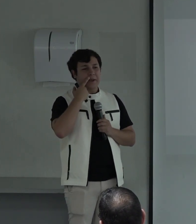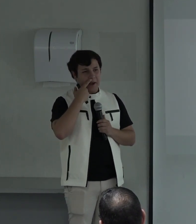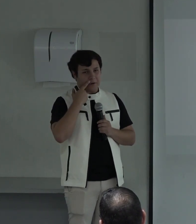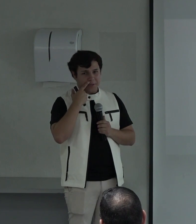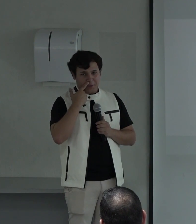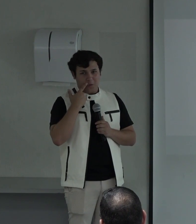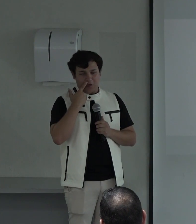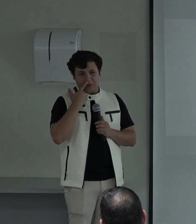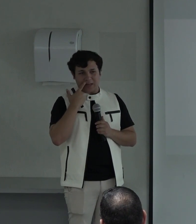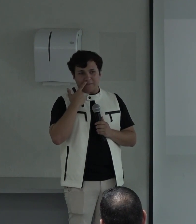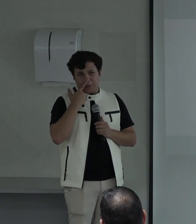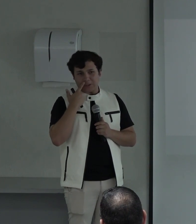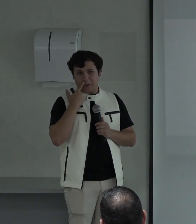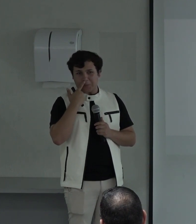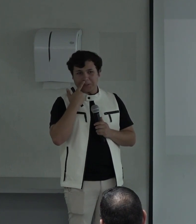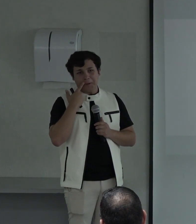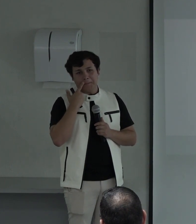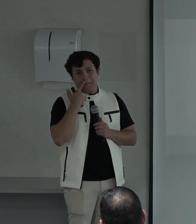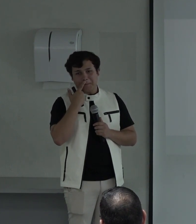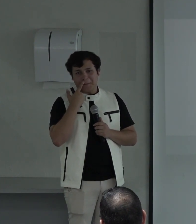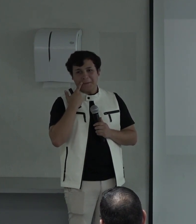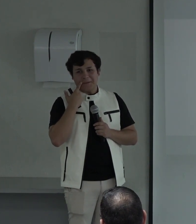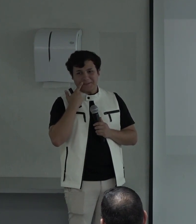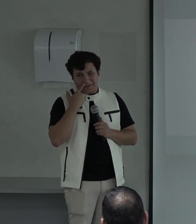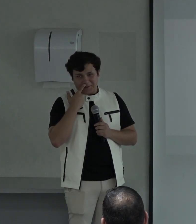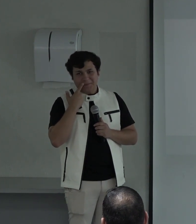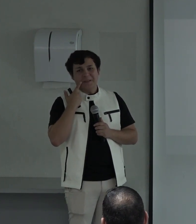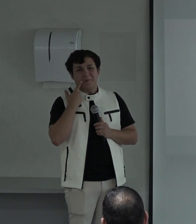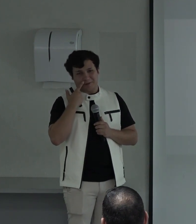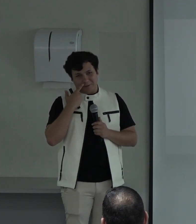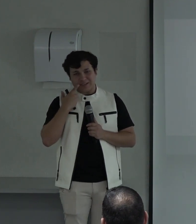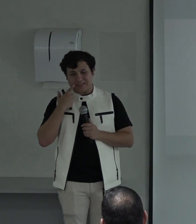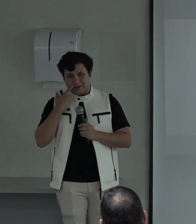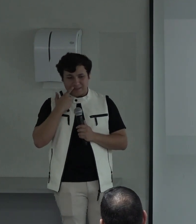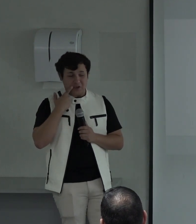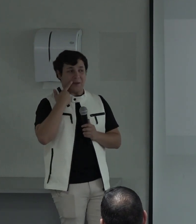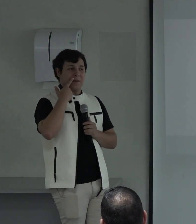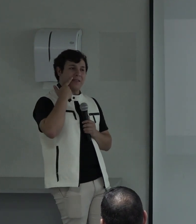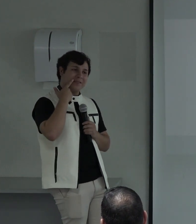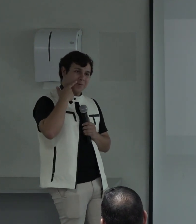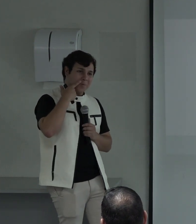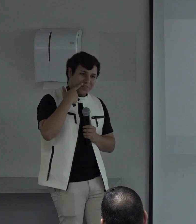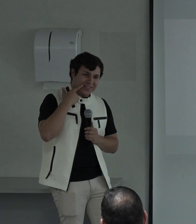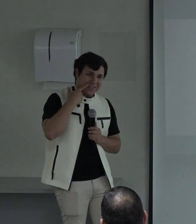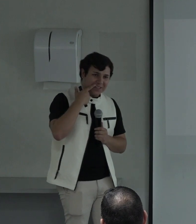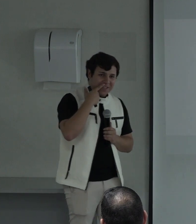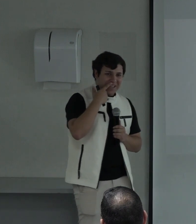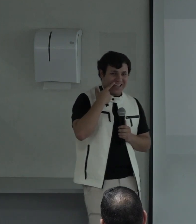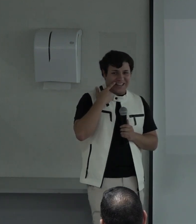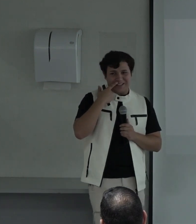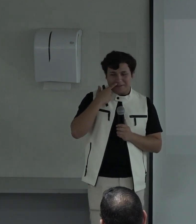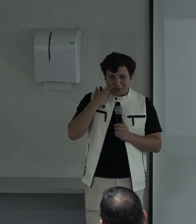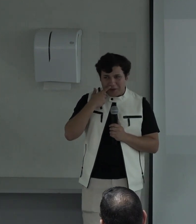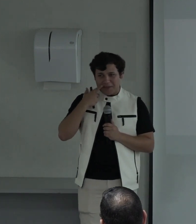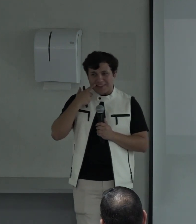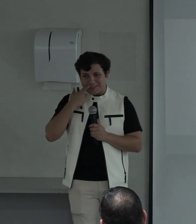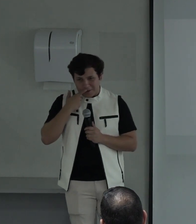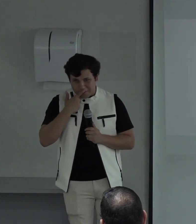¿Alguna vez han jugado teléfono descompuesto? ¿Sí? Pues vamos a hacer videollamada descompuesta. En esta videollamada